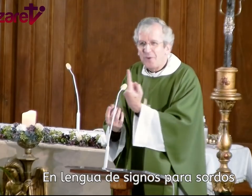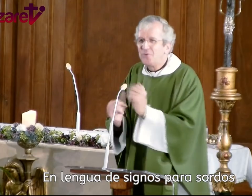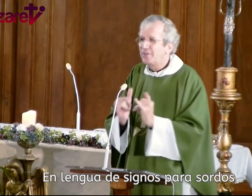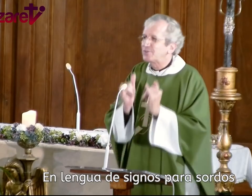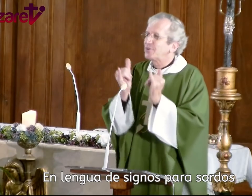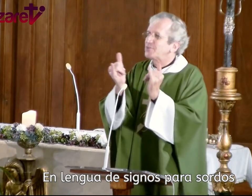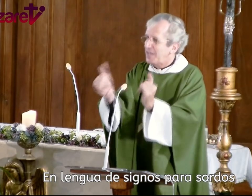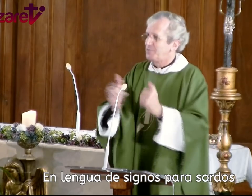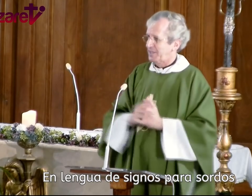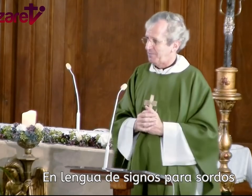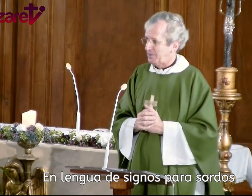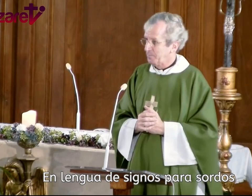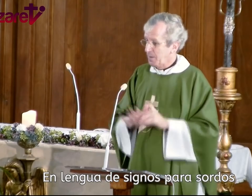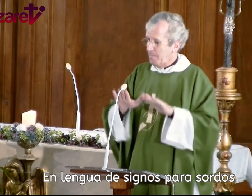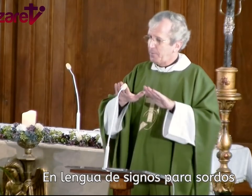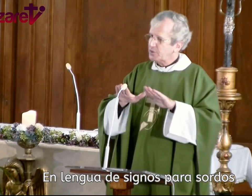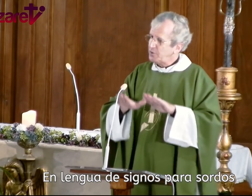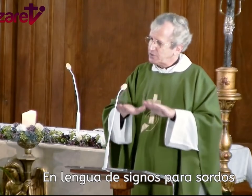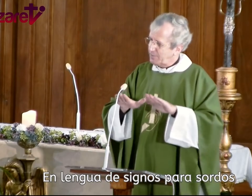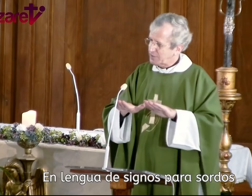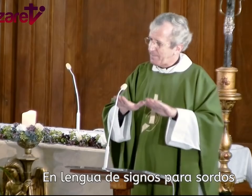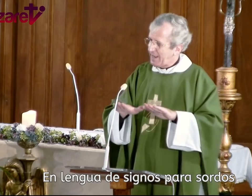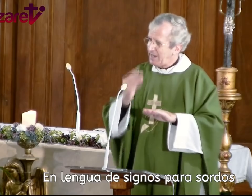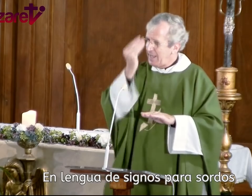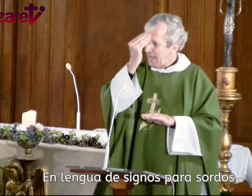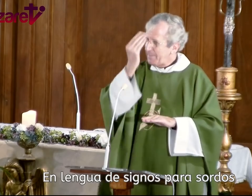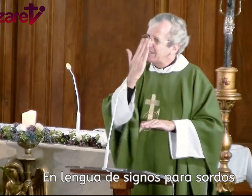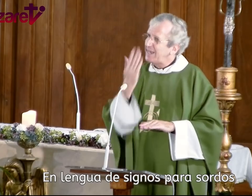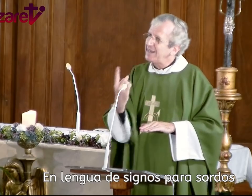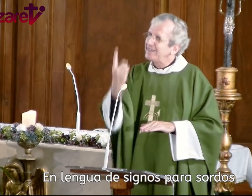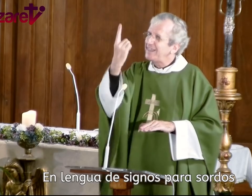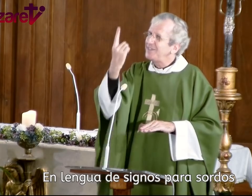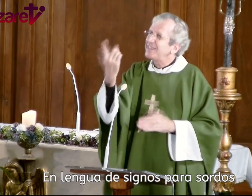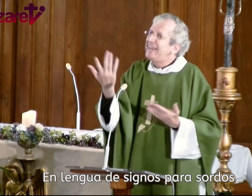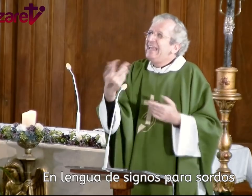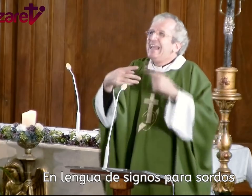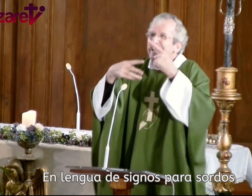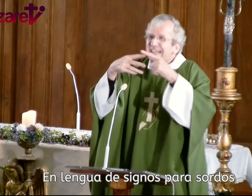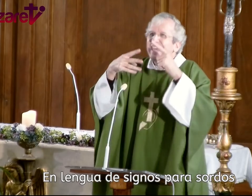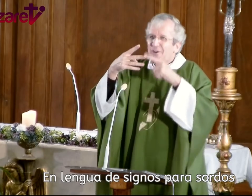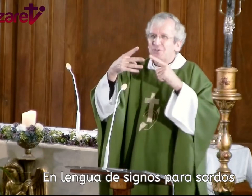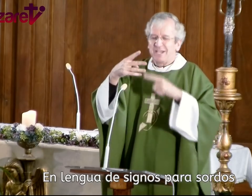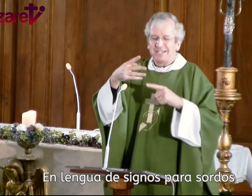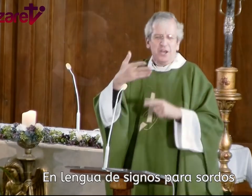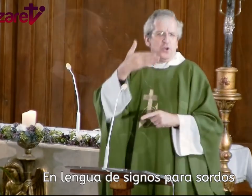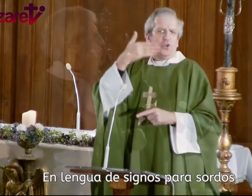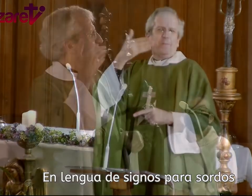uno De nosotros Hemos recibido Por eso Hoy nos tenemos Que parar A pensar Delante de Dios Es decir Que cosas No para